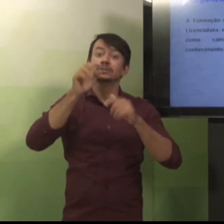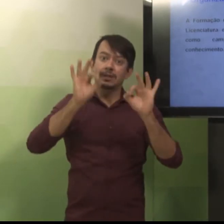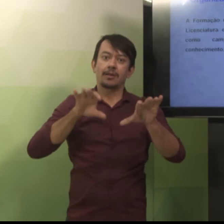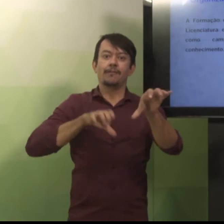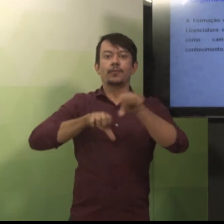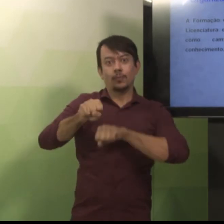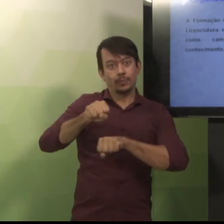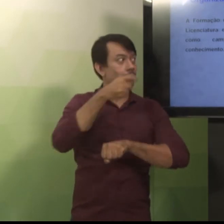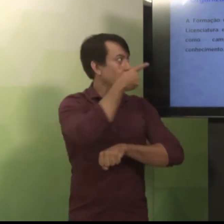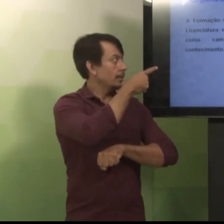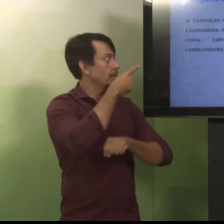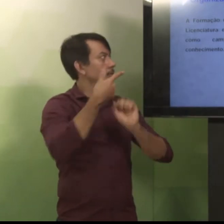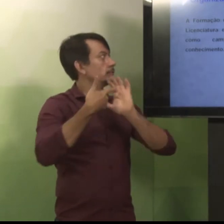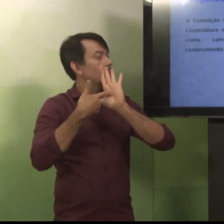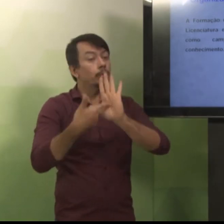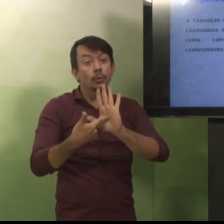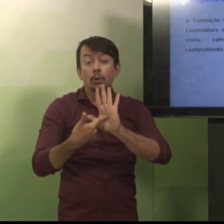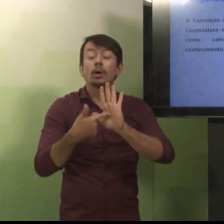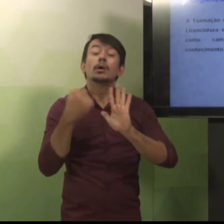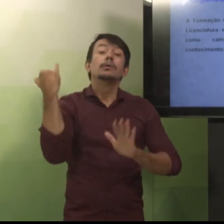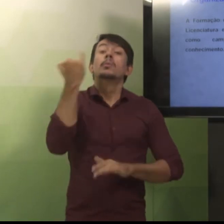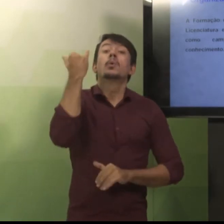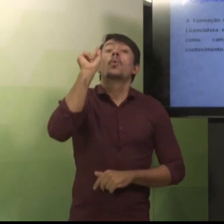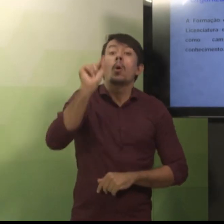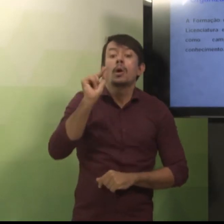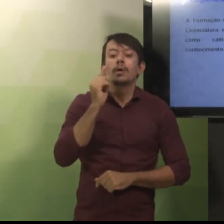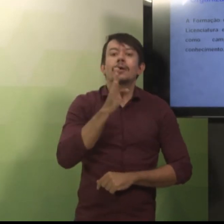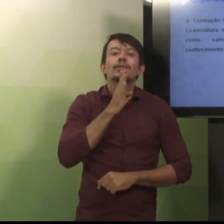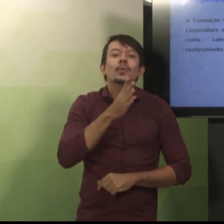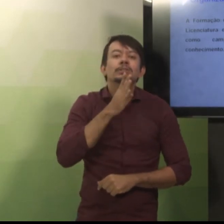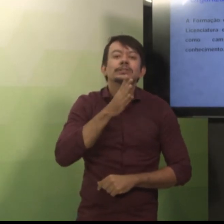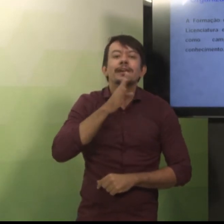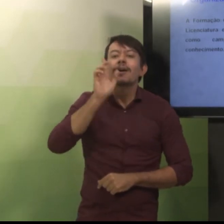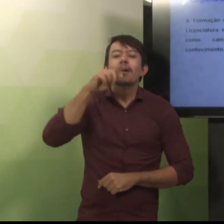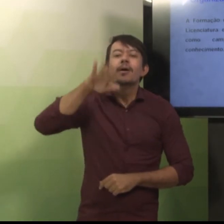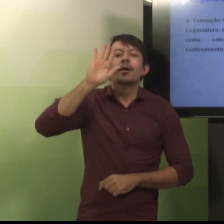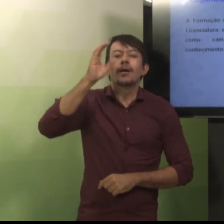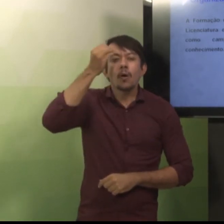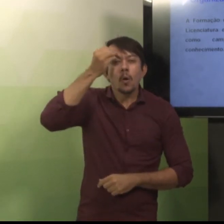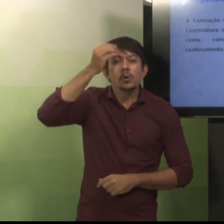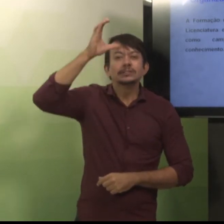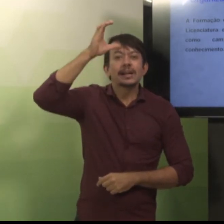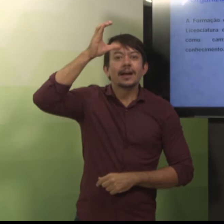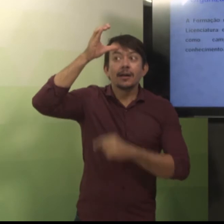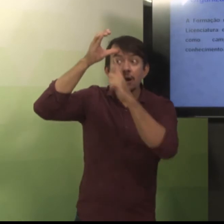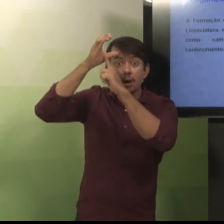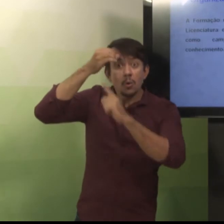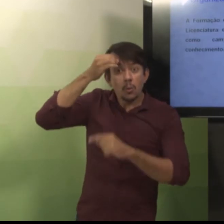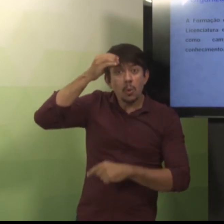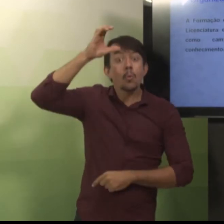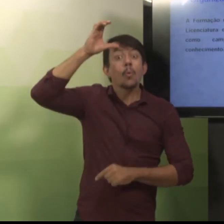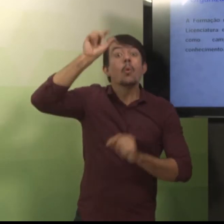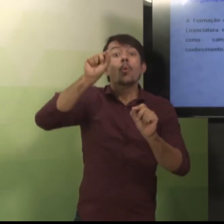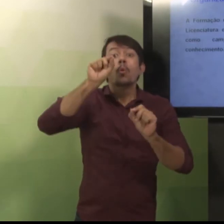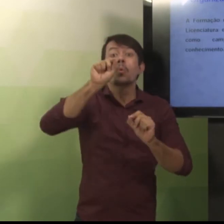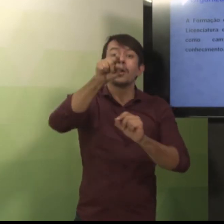trabalhar, o estágio proporciona isso, por isso é importante. Esse